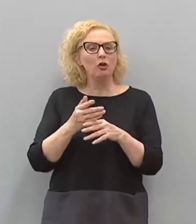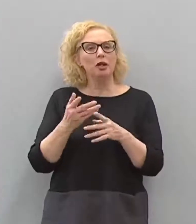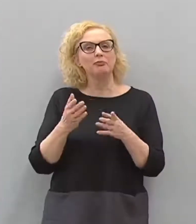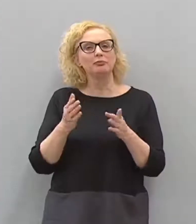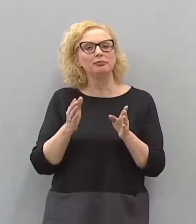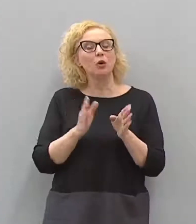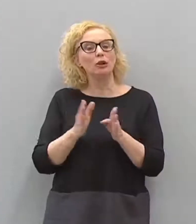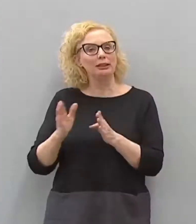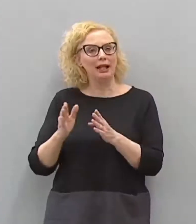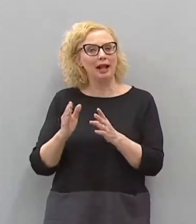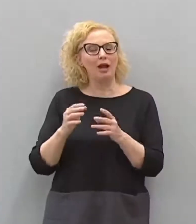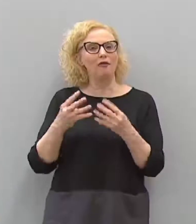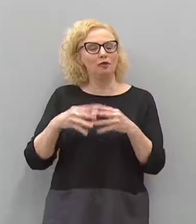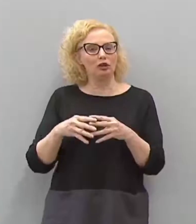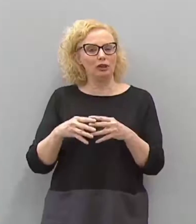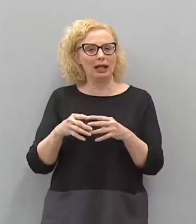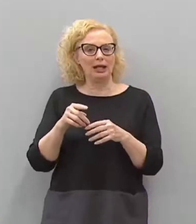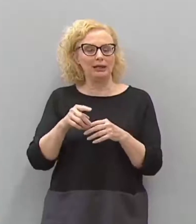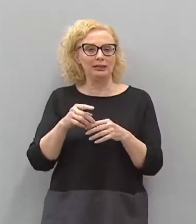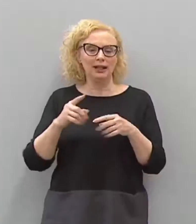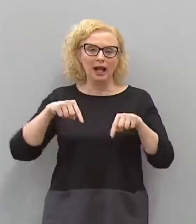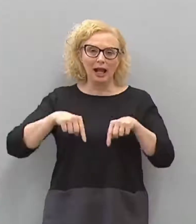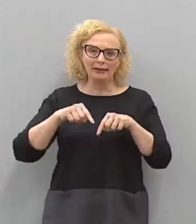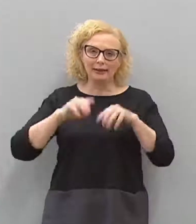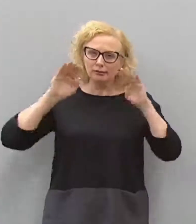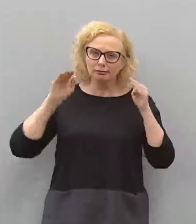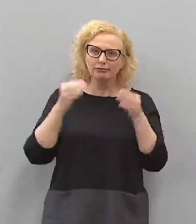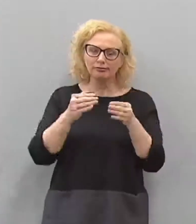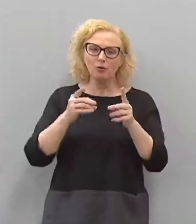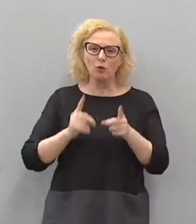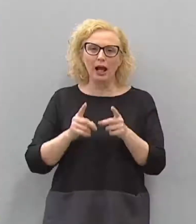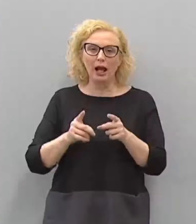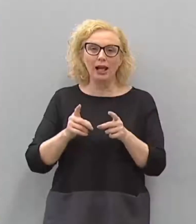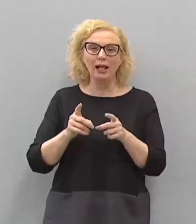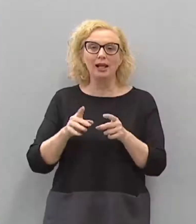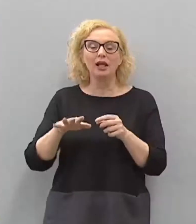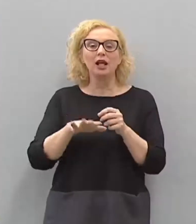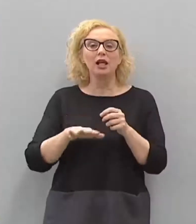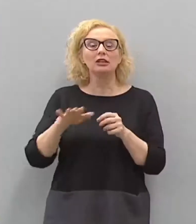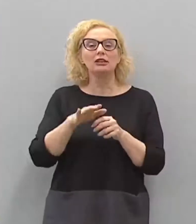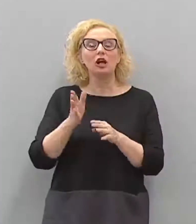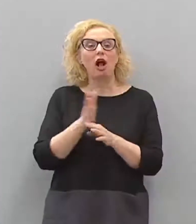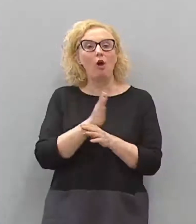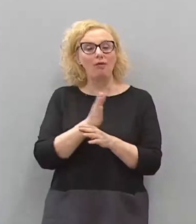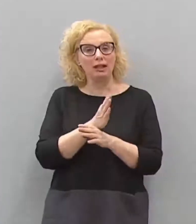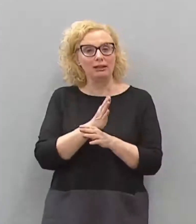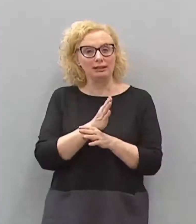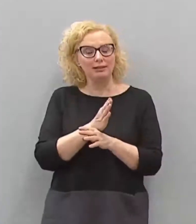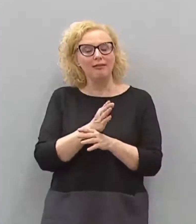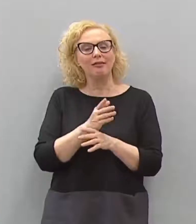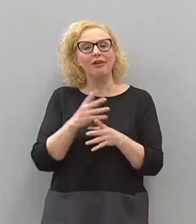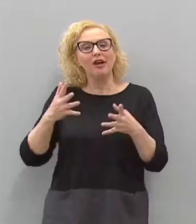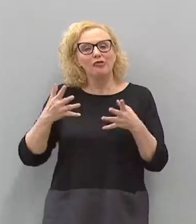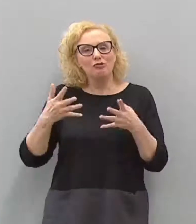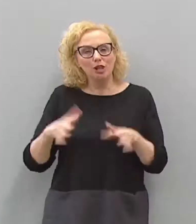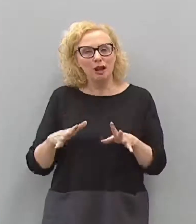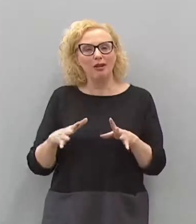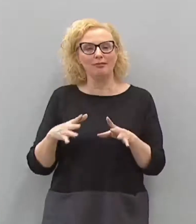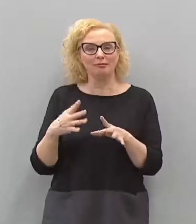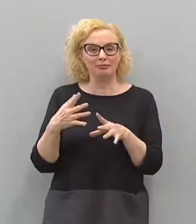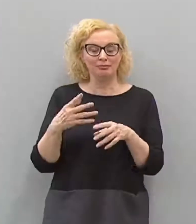attualmente siamo periodi taglia mente concentrati sulla parte ovest per la quale sono già stati iniziati